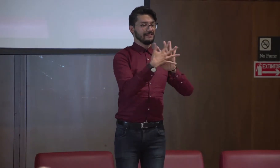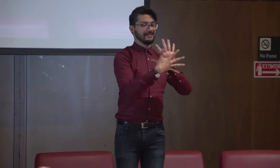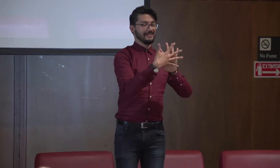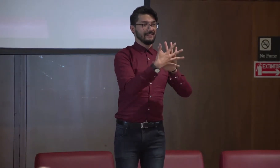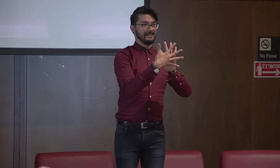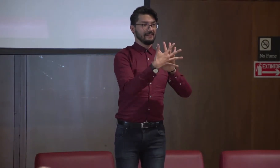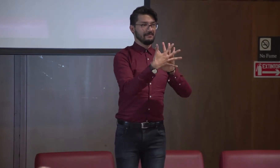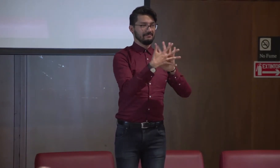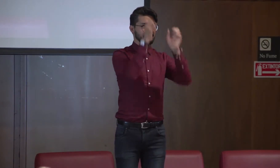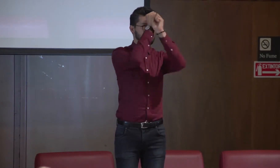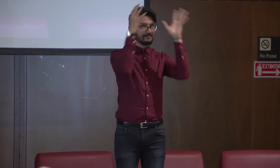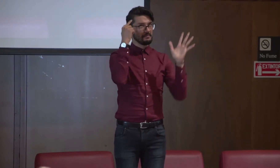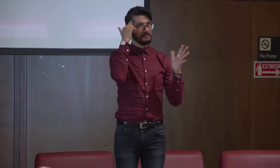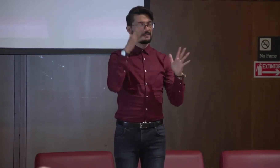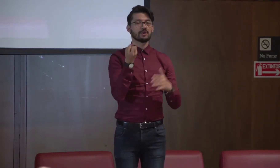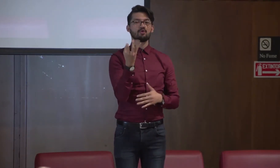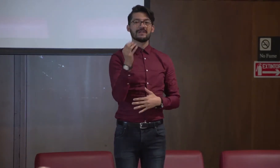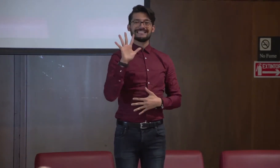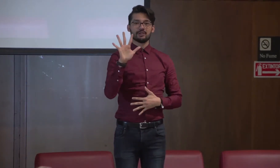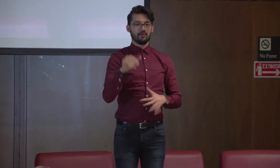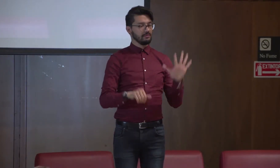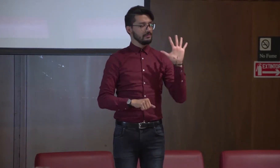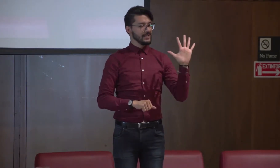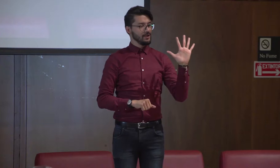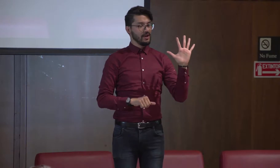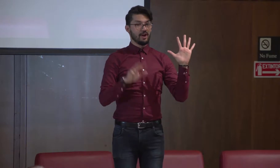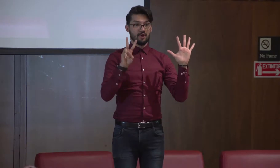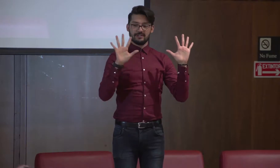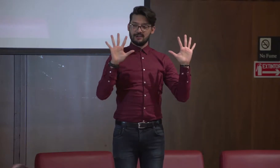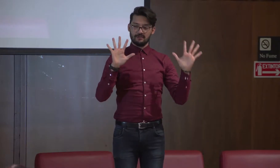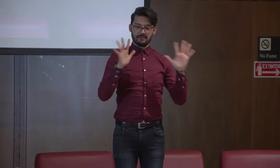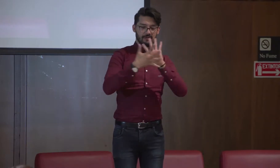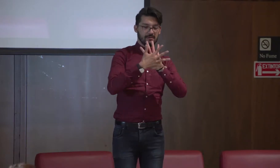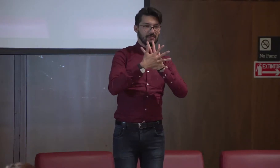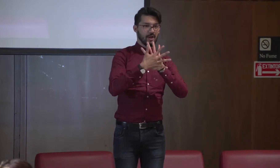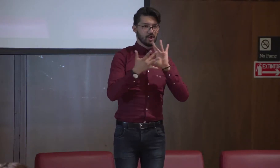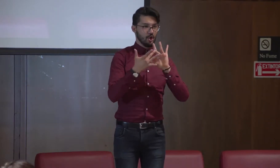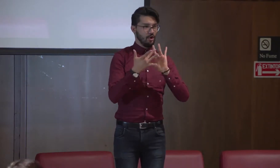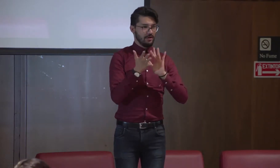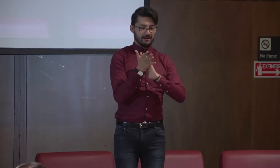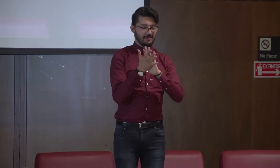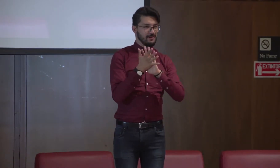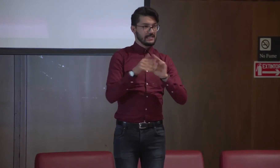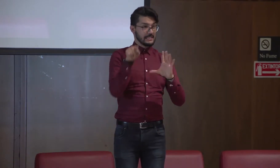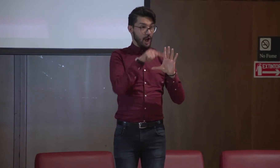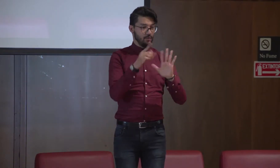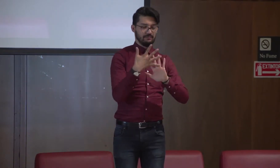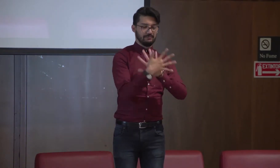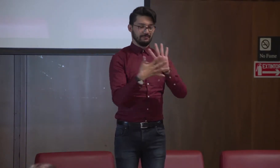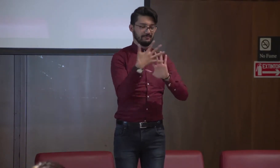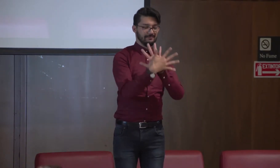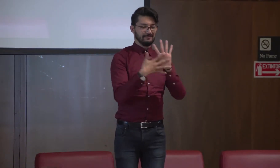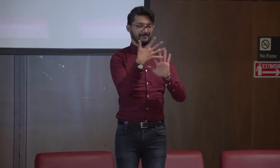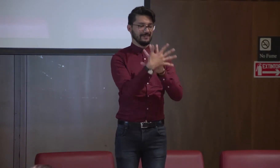Podemos darnos cuenta que la palabra señas tiene esta configuración con las manos en esta posición y